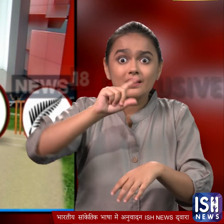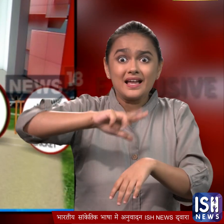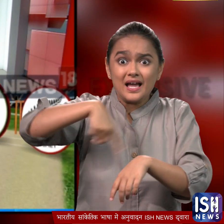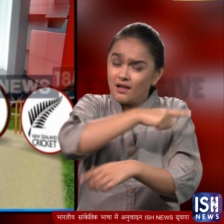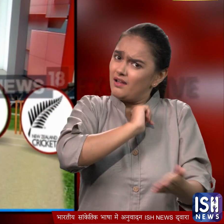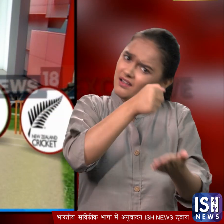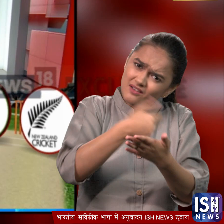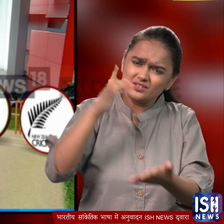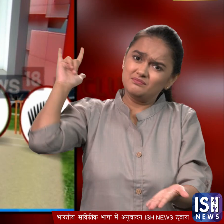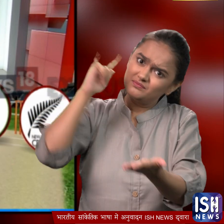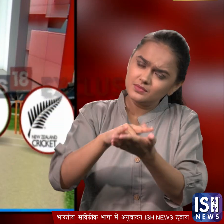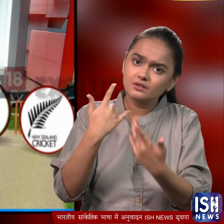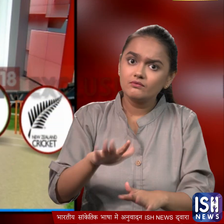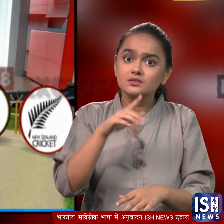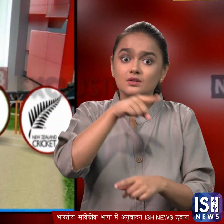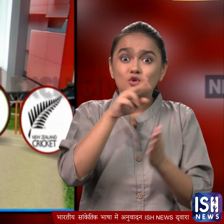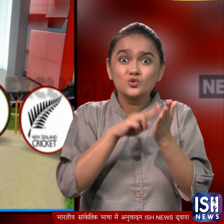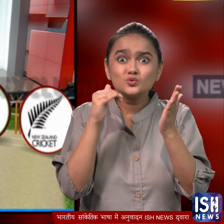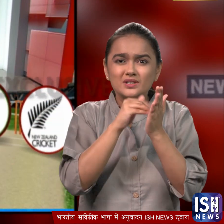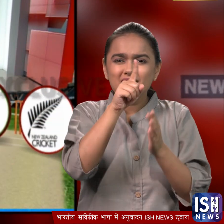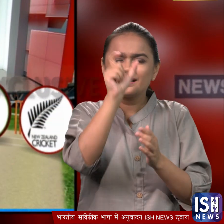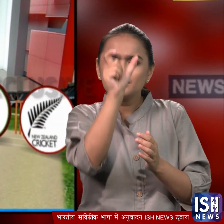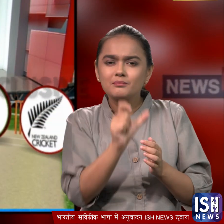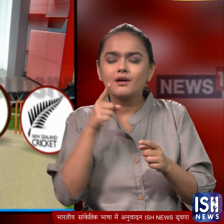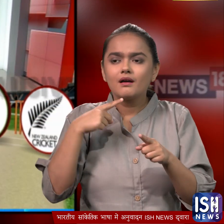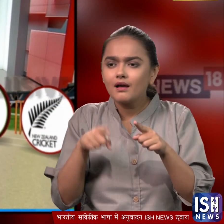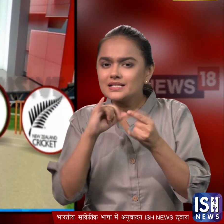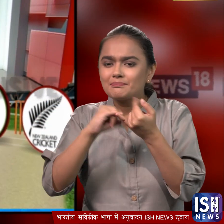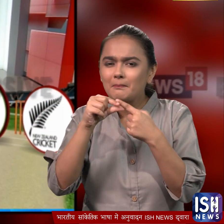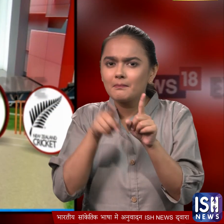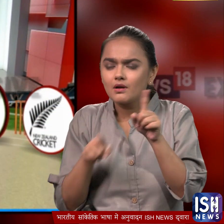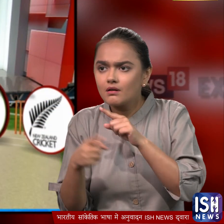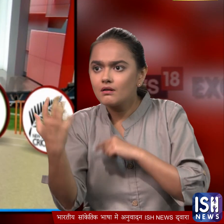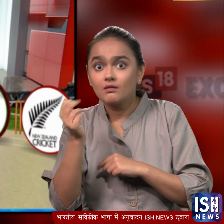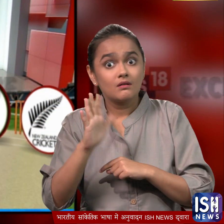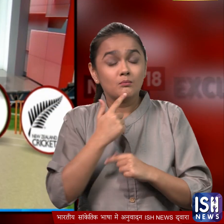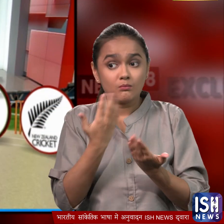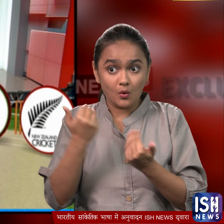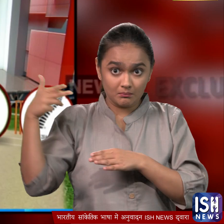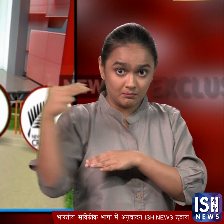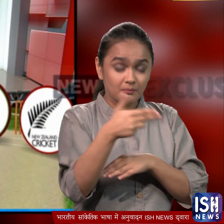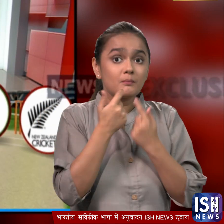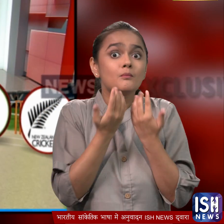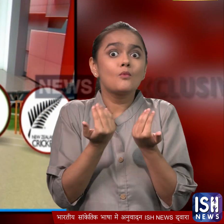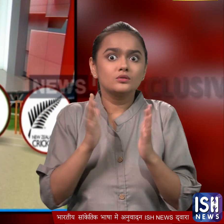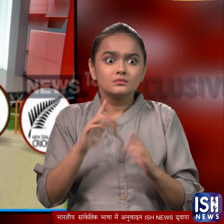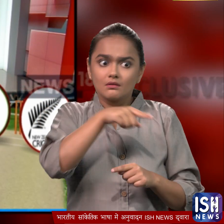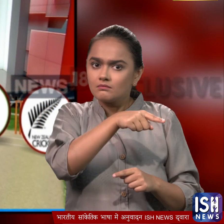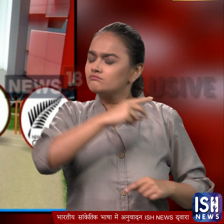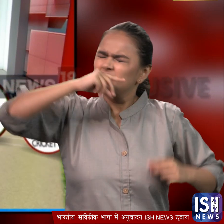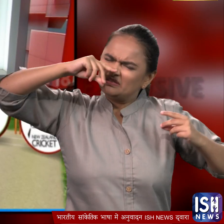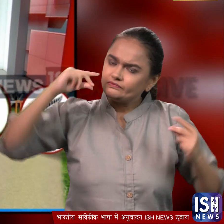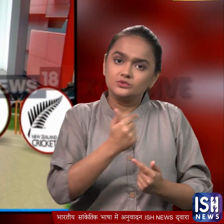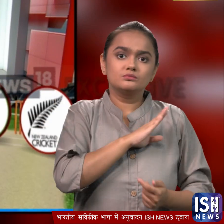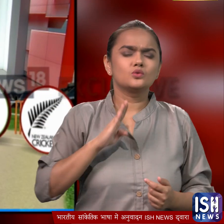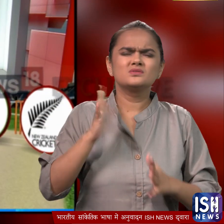18 साल बाद पाकिस्तान में क्रिकेट खेलने के लिए पहुंची हुई थी। लेकिन न्यूजीलैंड के खुफिया विभाग ने पाकिस्तान में टीम पर हमला होने का अलर्ट भेजा,